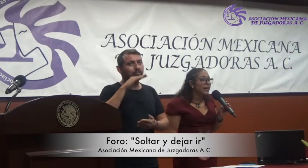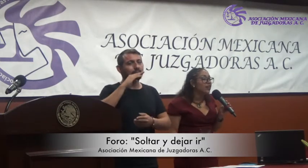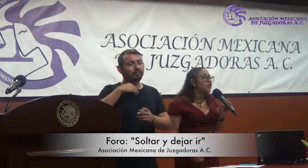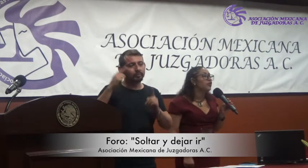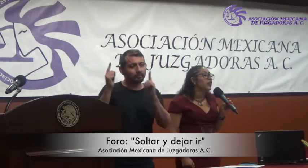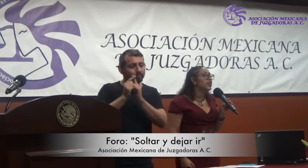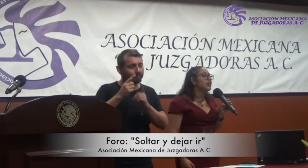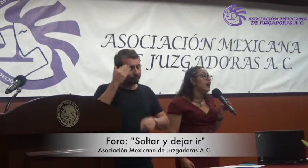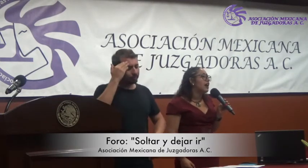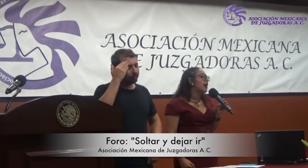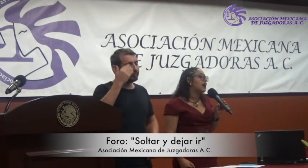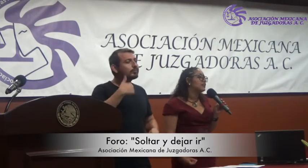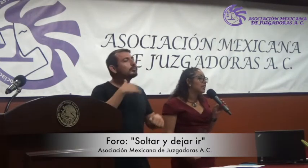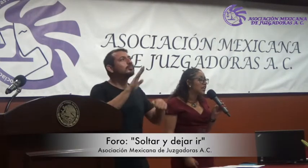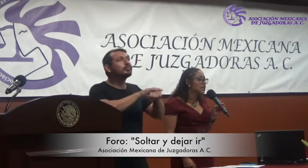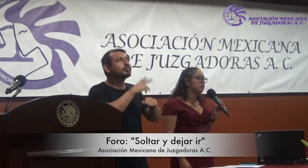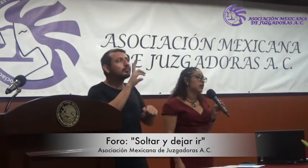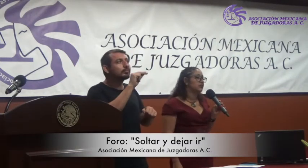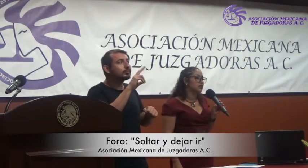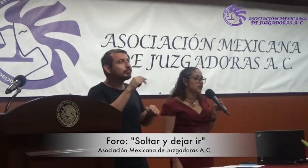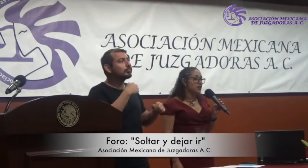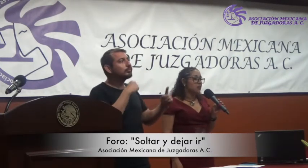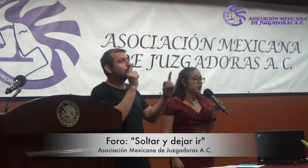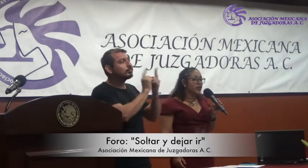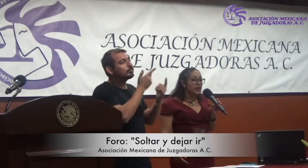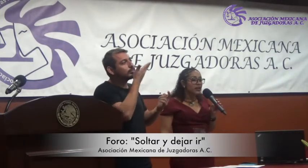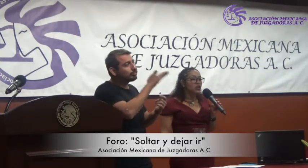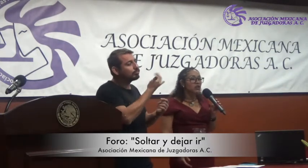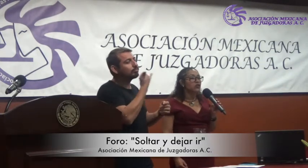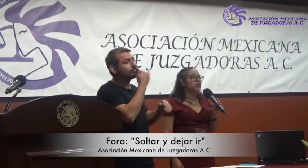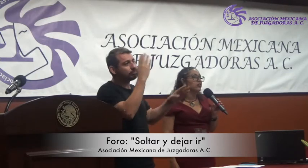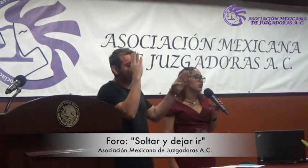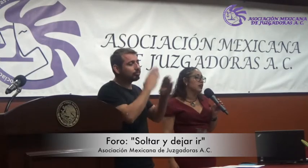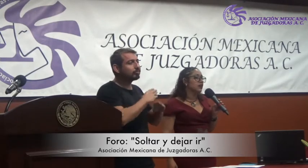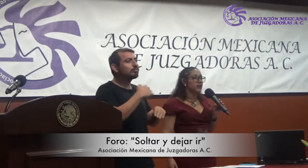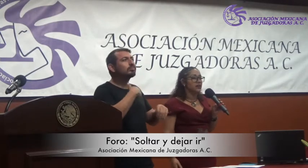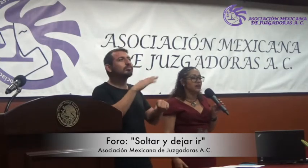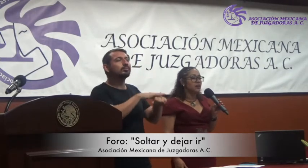¿Por qué no fui a hacer las paces? ¿Por qué no